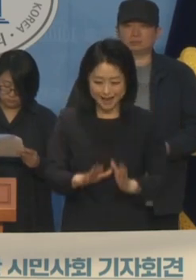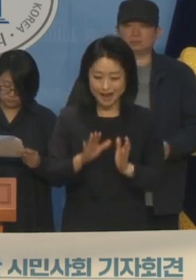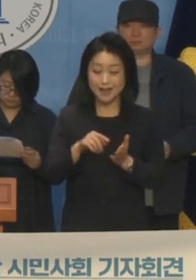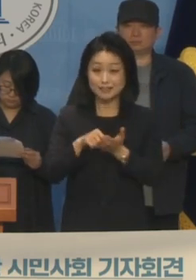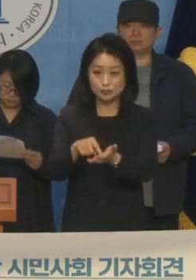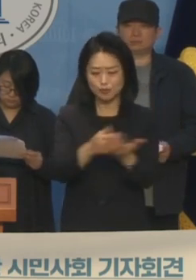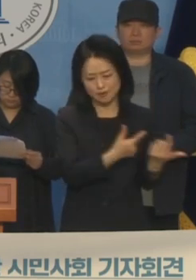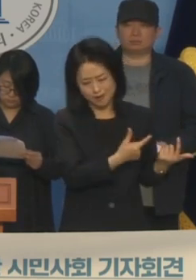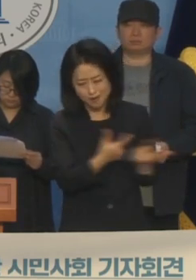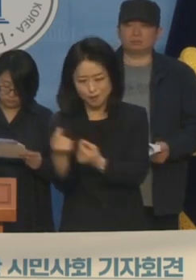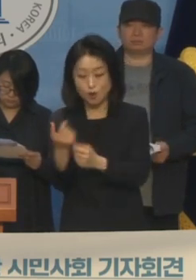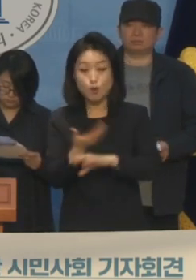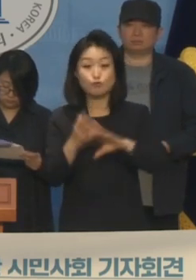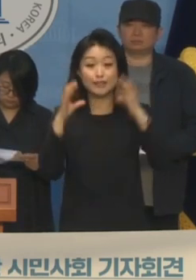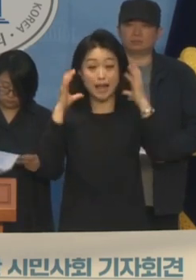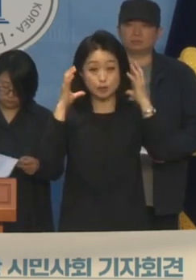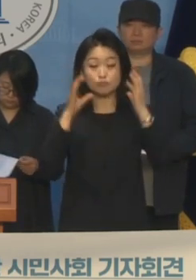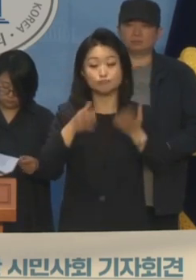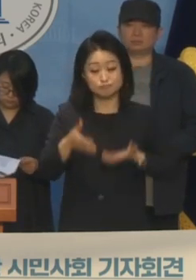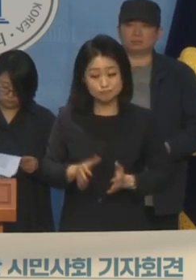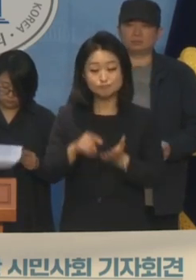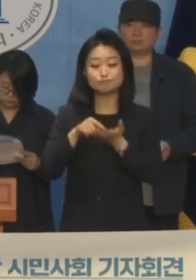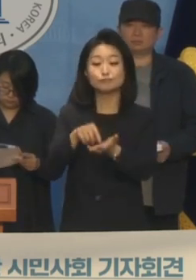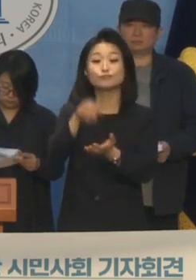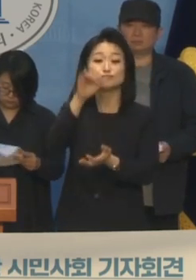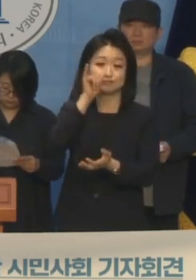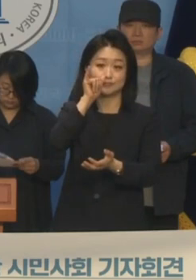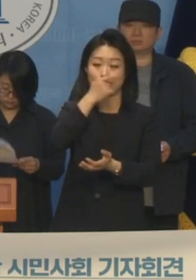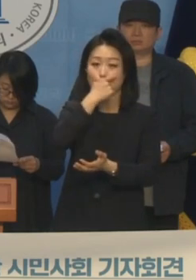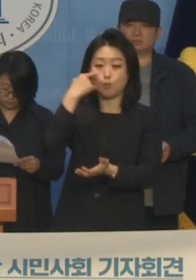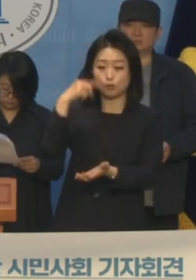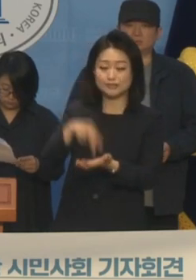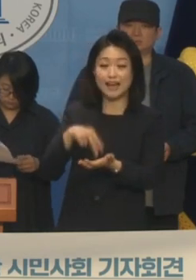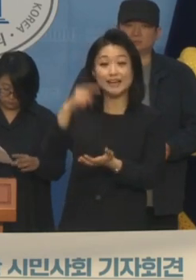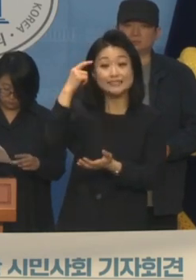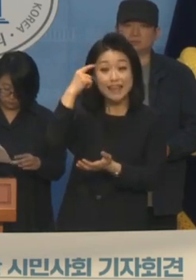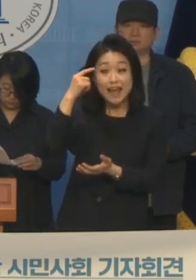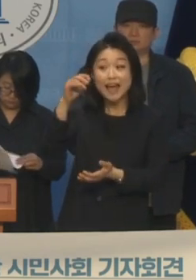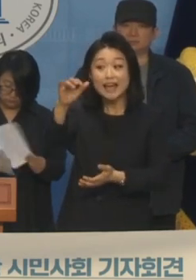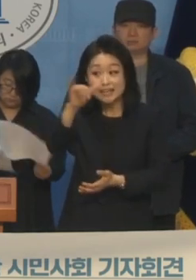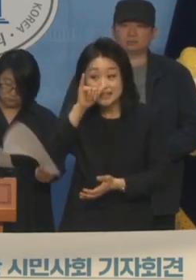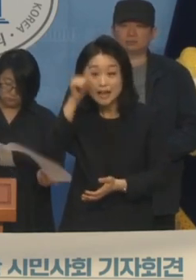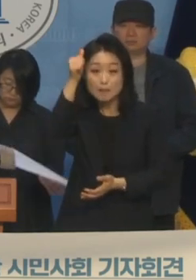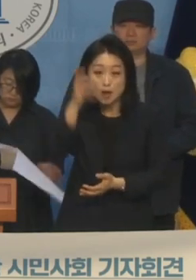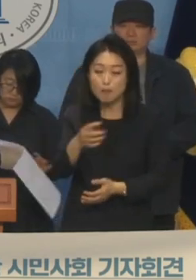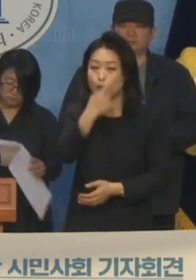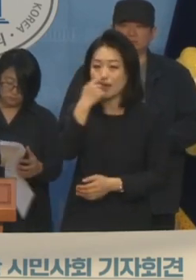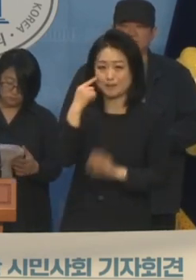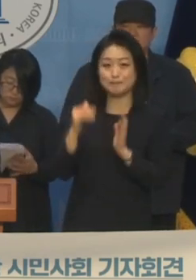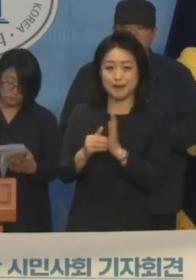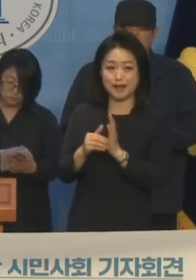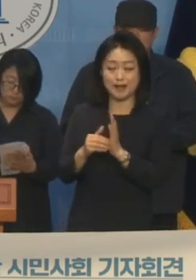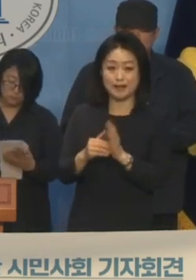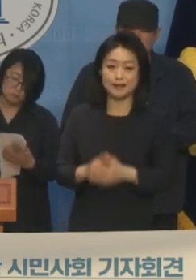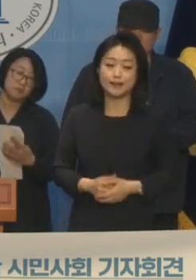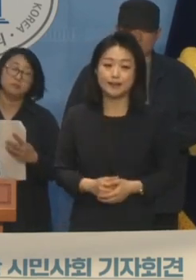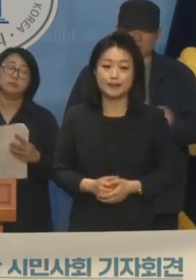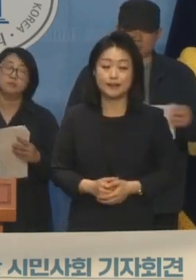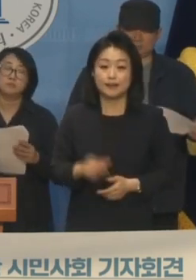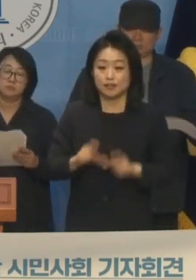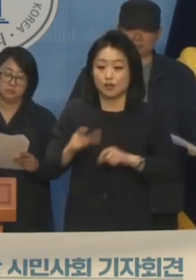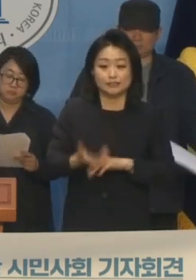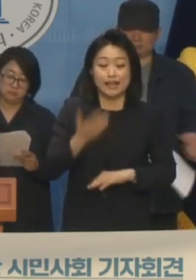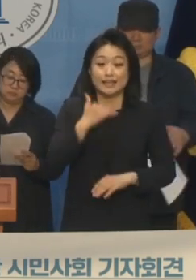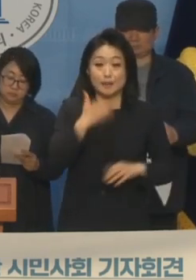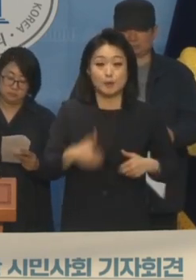도입을 통해 외국인 아동도 출생등록할 수 있도록 보장할 의지가 있음을 수차례 확인한 바 있다. 더 이상